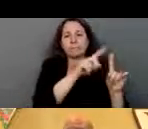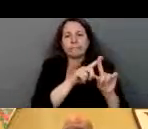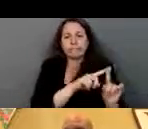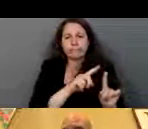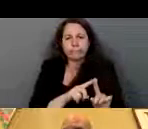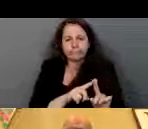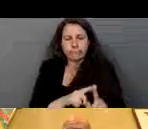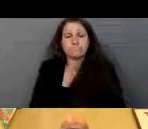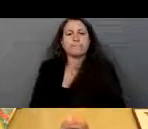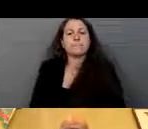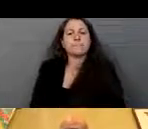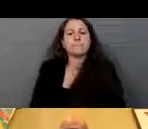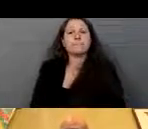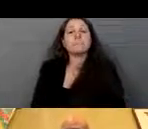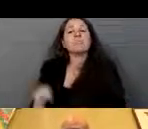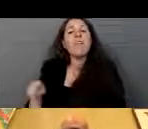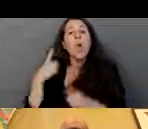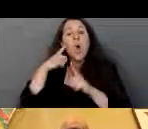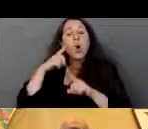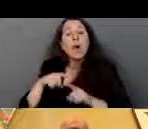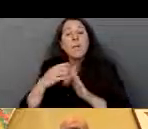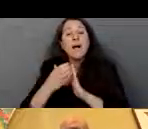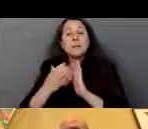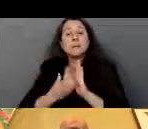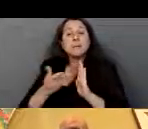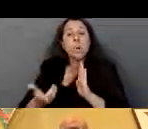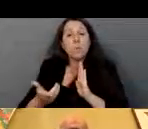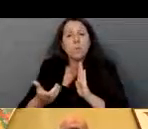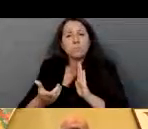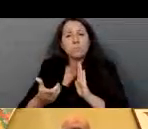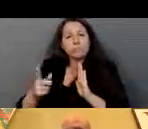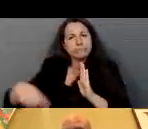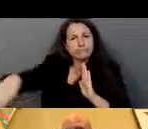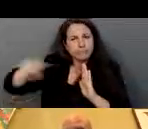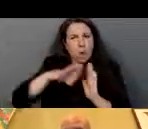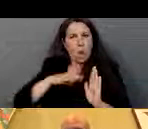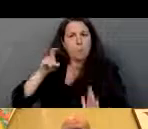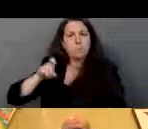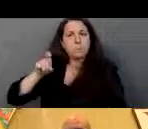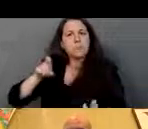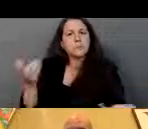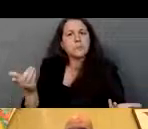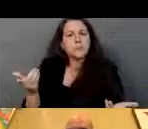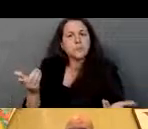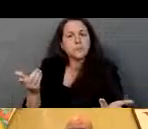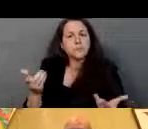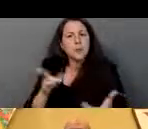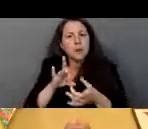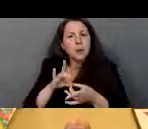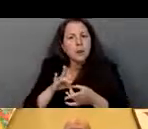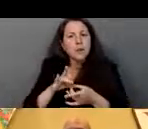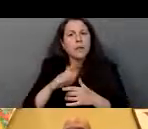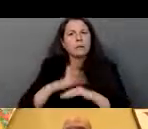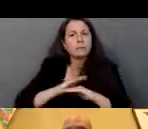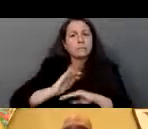Et en vertu de cette convention-là, les États ont des obligations qui touchent le développement et la mise en